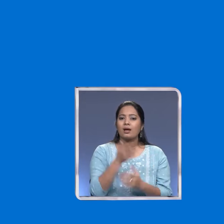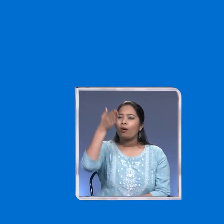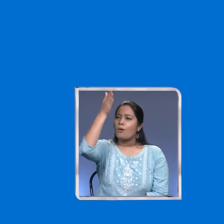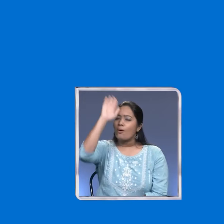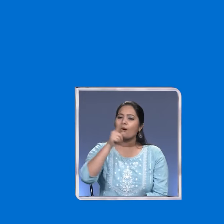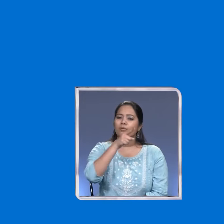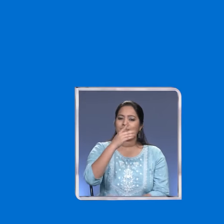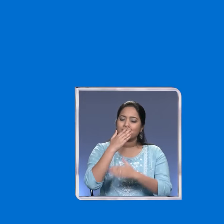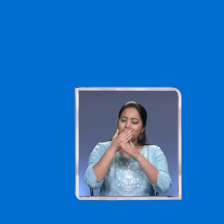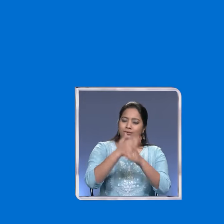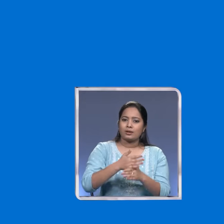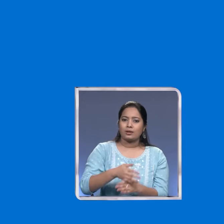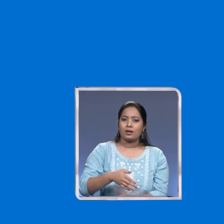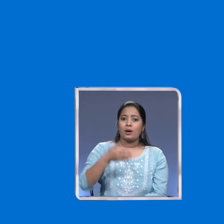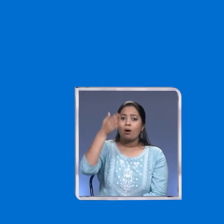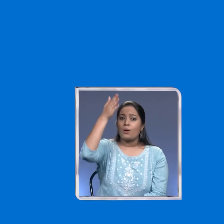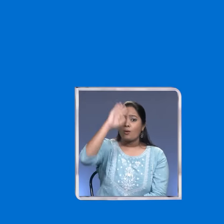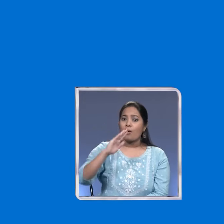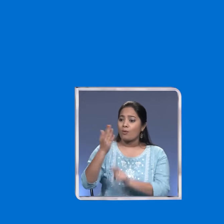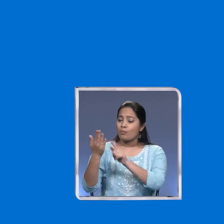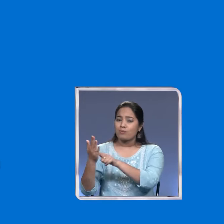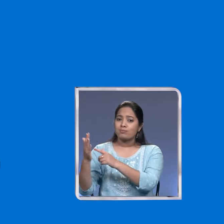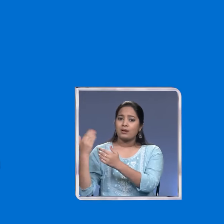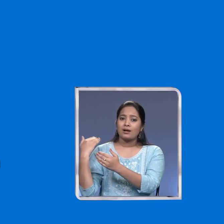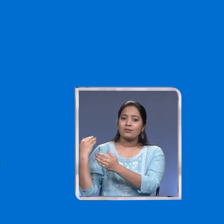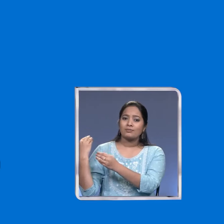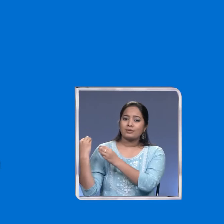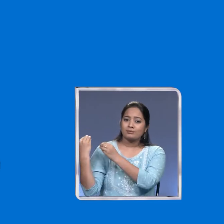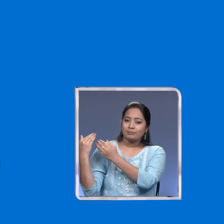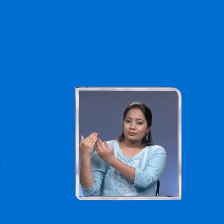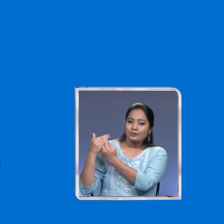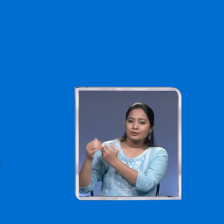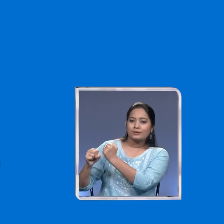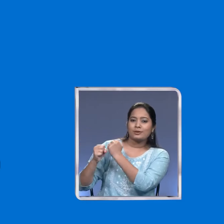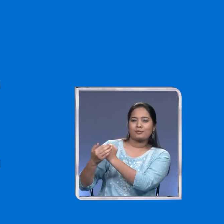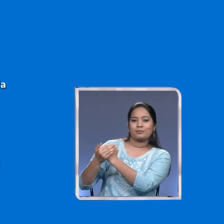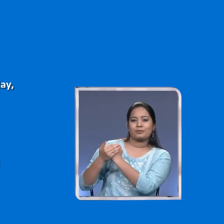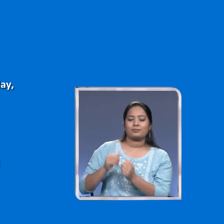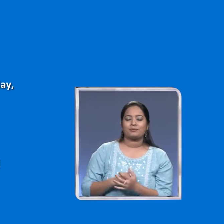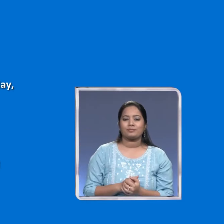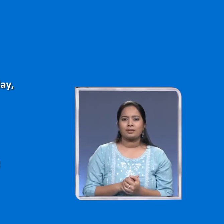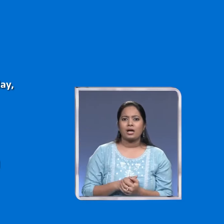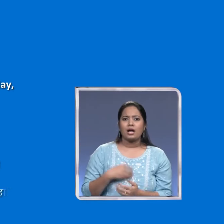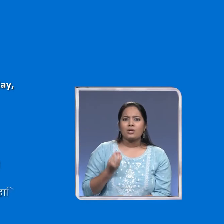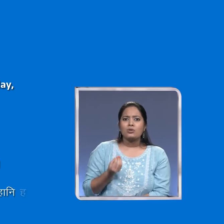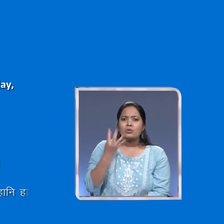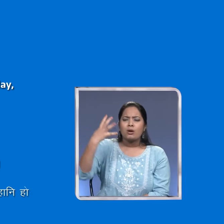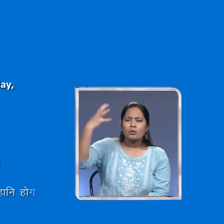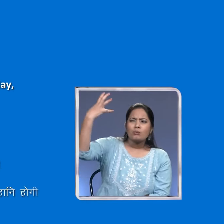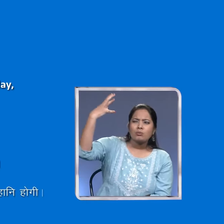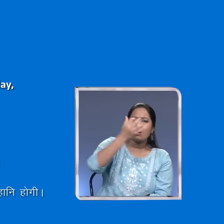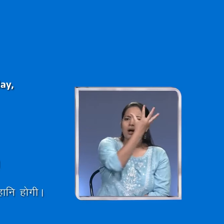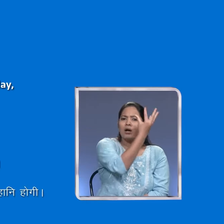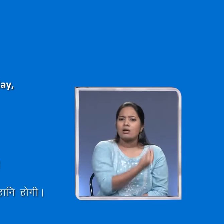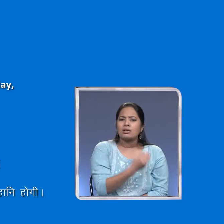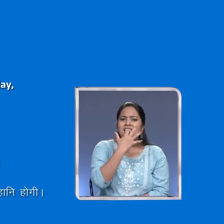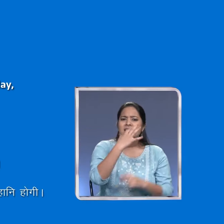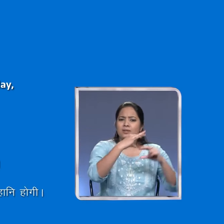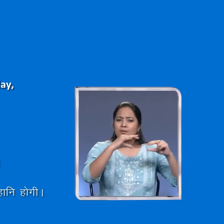तेरा रक्षक है, यहोवा तेरी दाहिनी ओर तेरी आड़ है, न तो दिन को धूप से और न रात